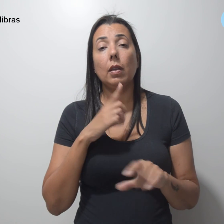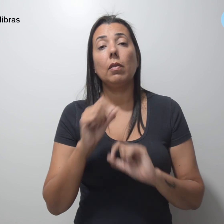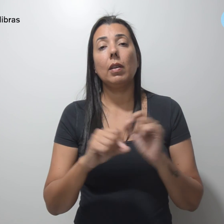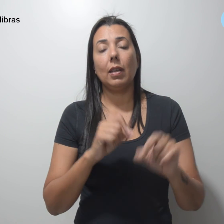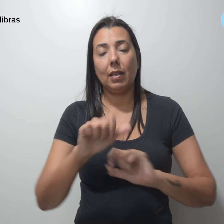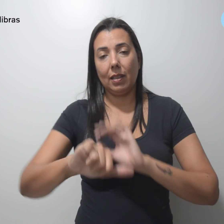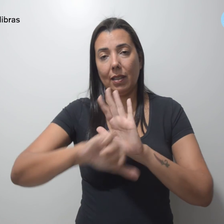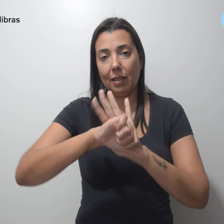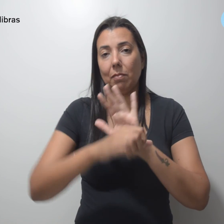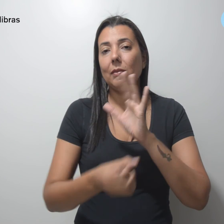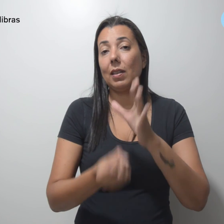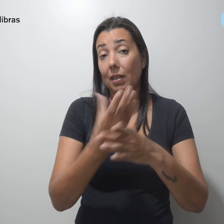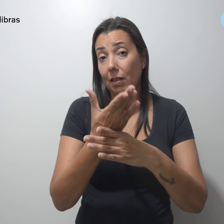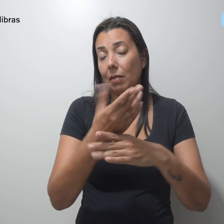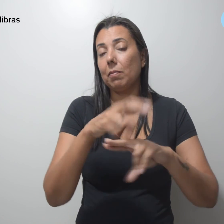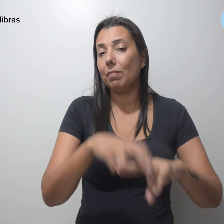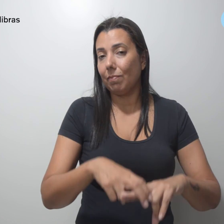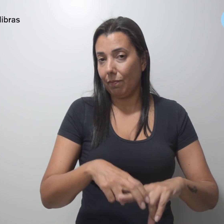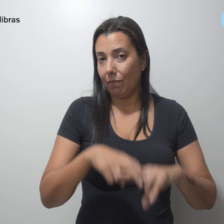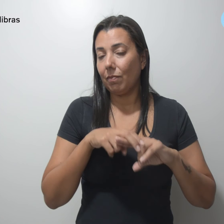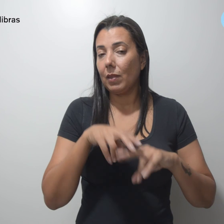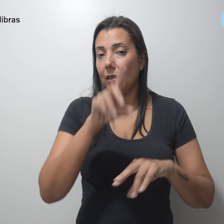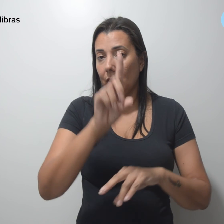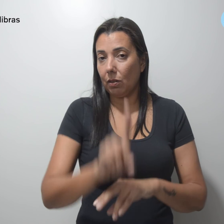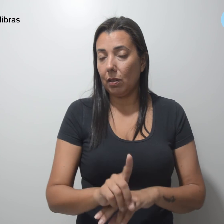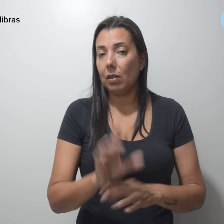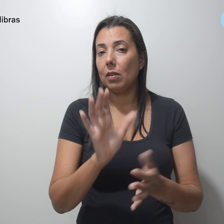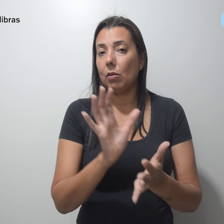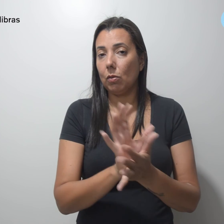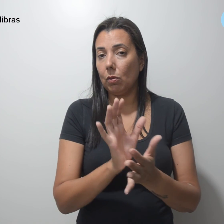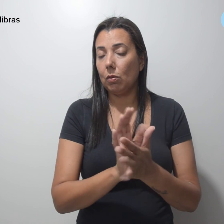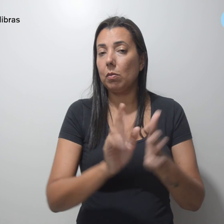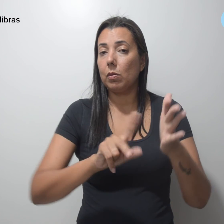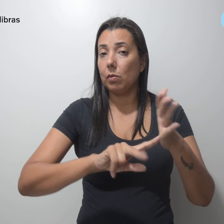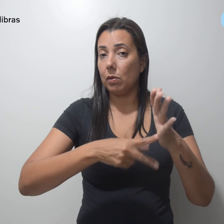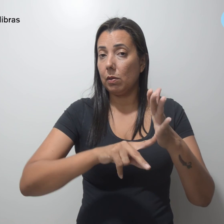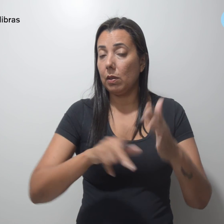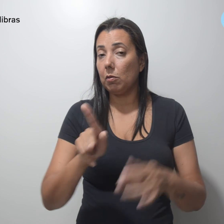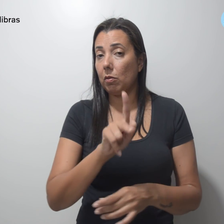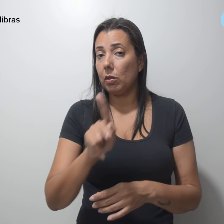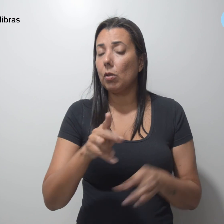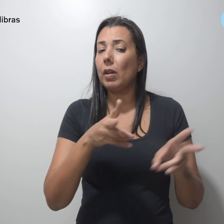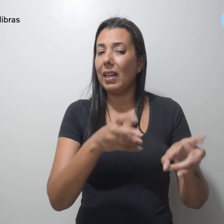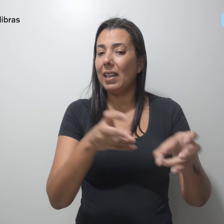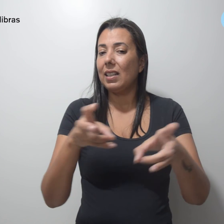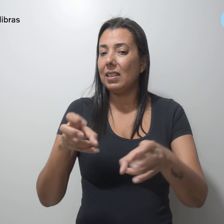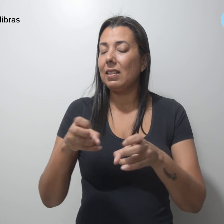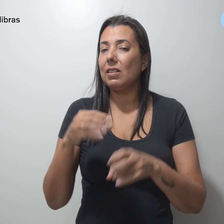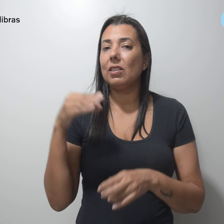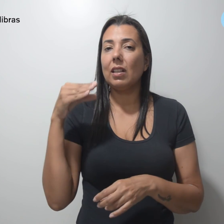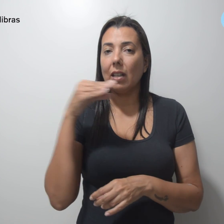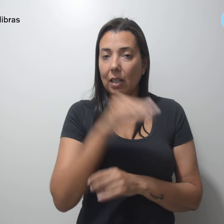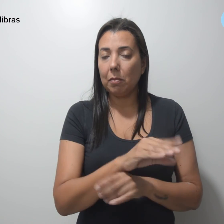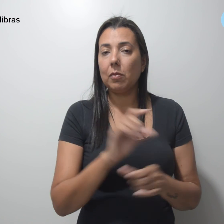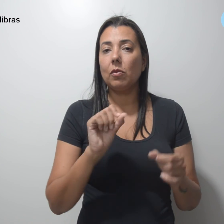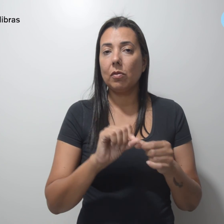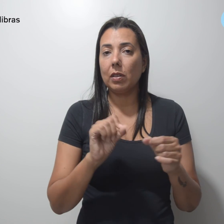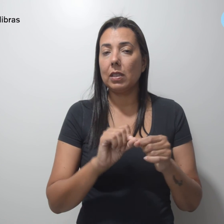criminosa. Por isso, a diretoria colegiada do Simpro cobra a imediata aplicação das